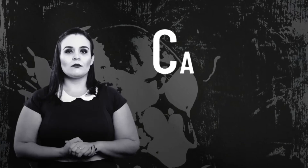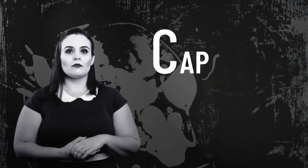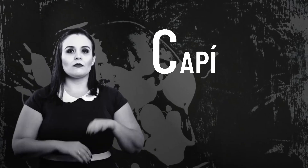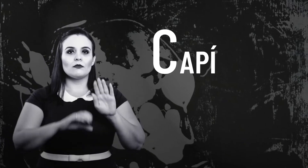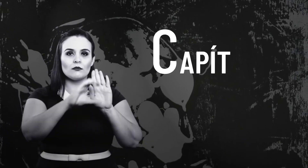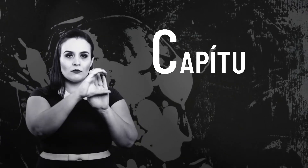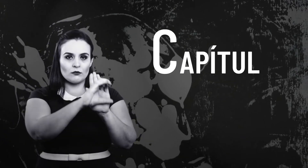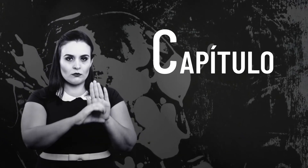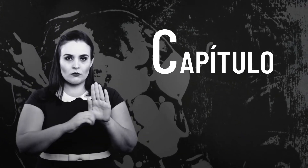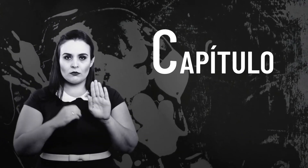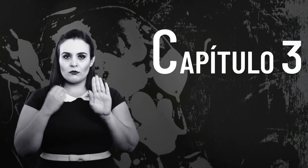Capítulo 3.